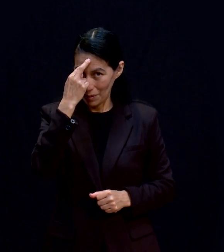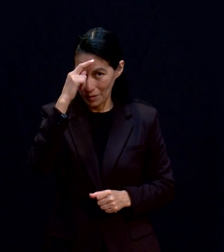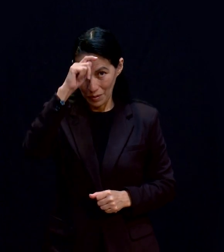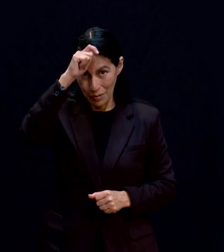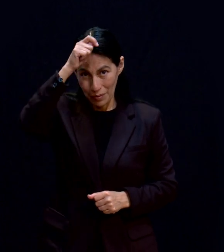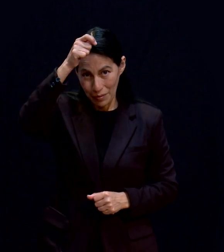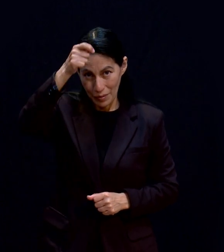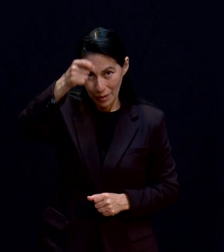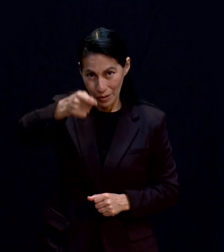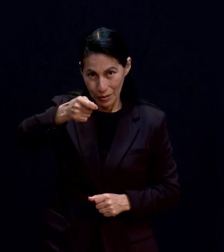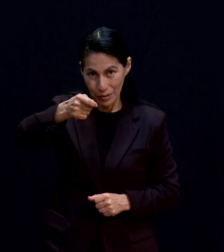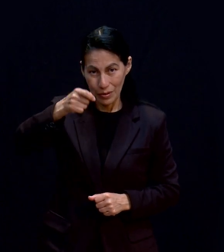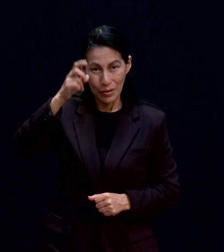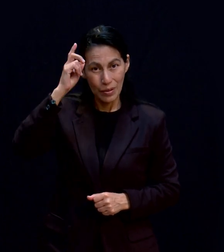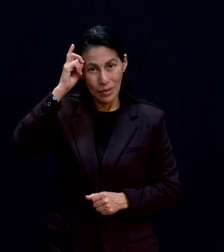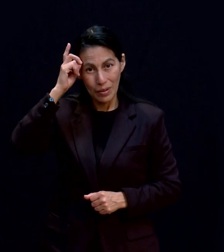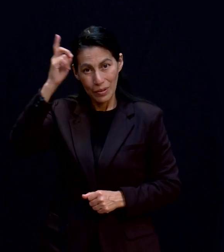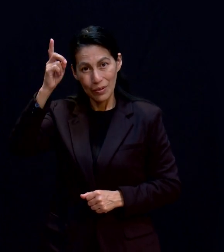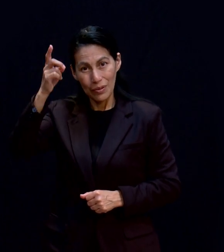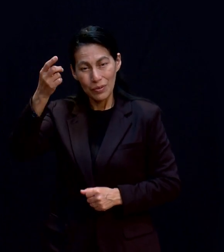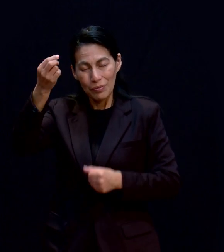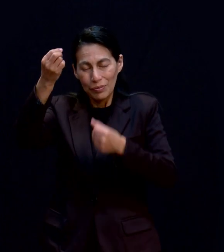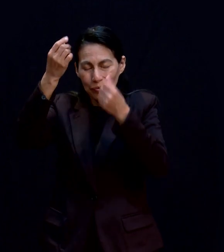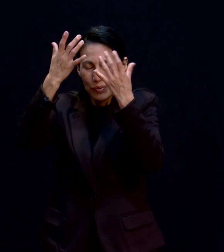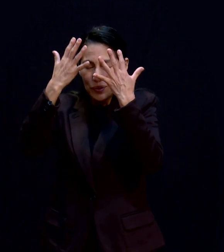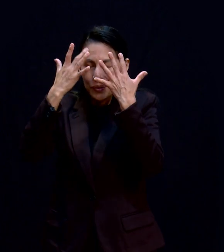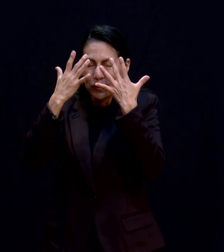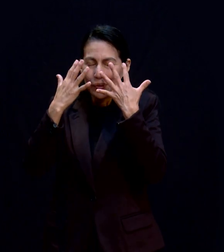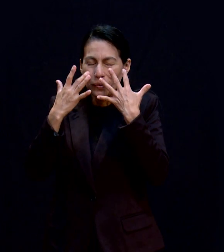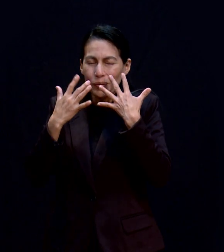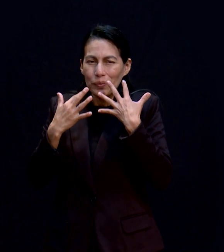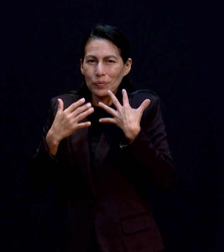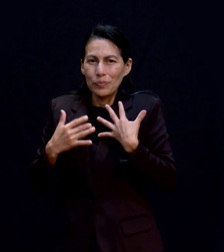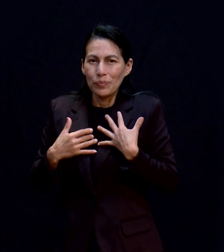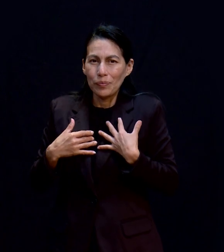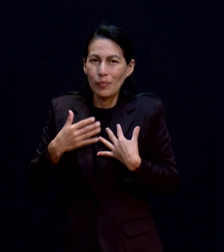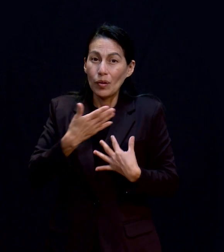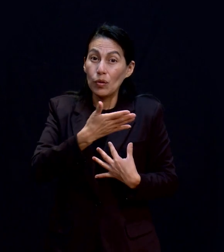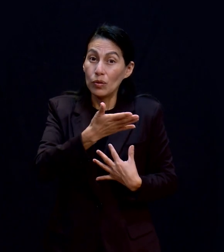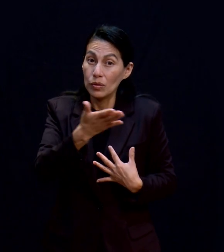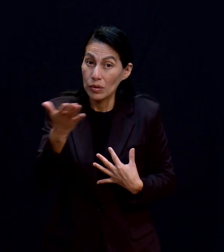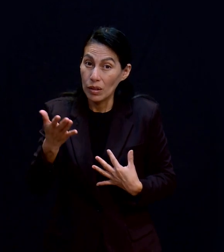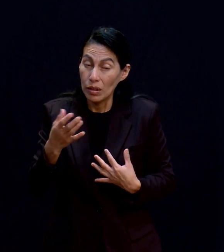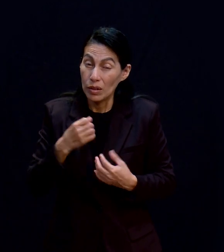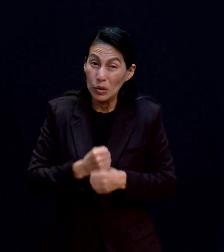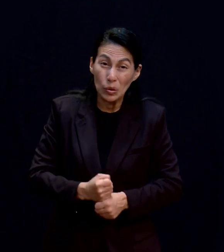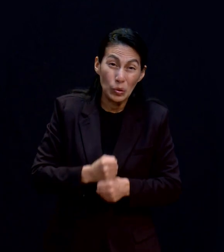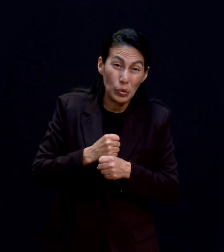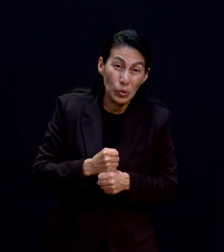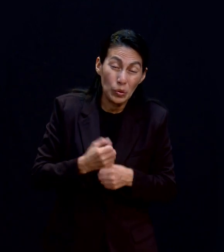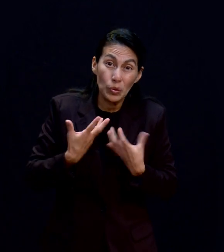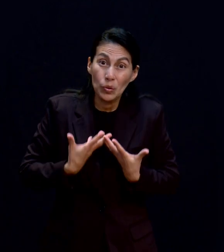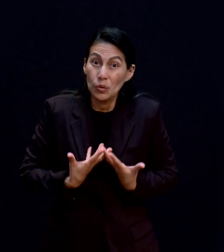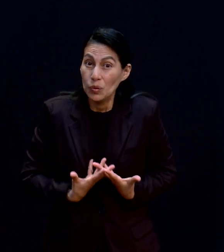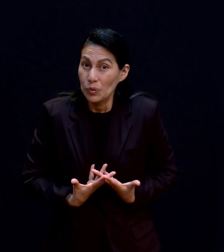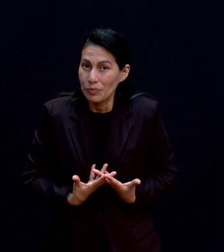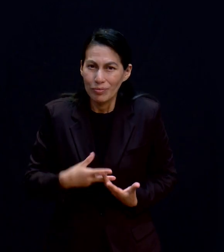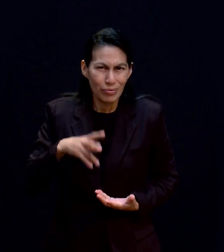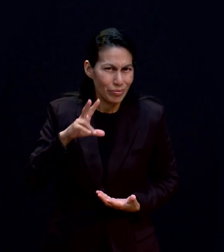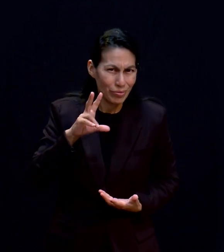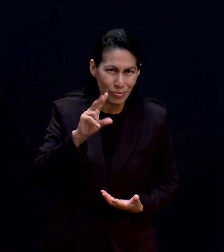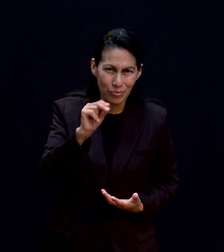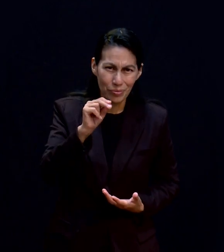la bendición de dios es la que realmente nos enriquece por nada